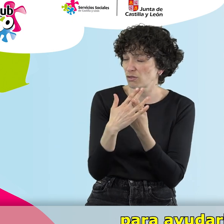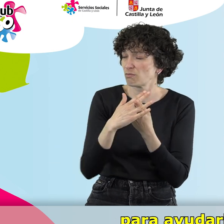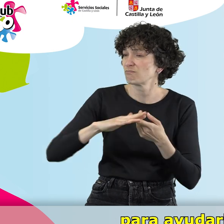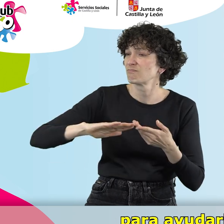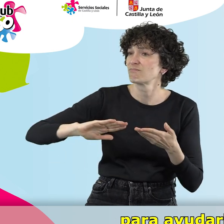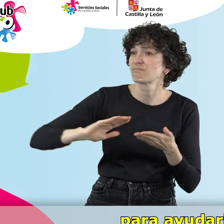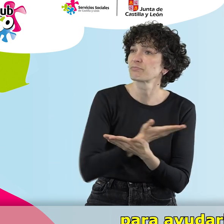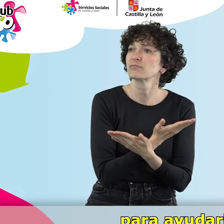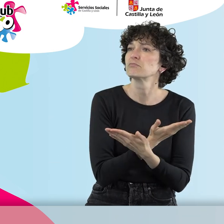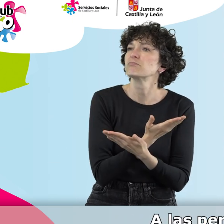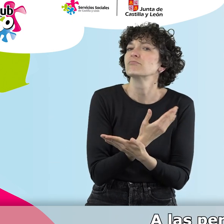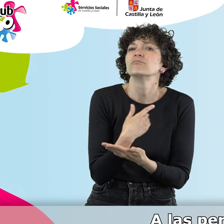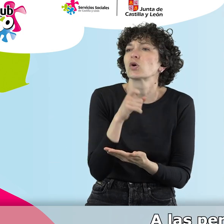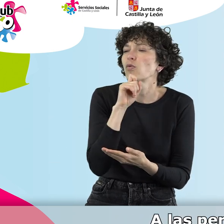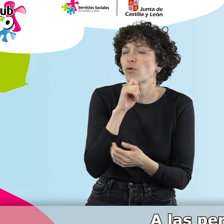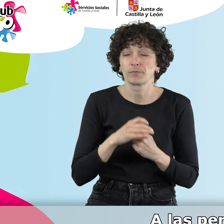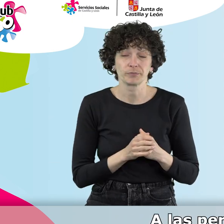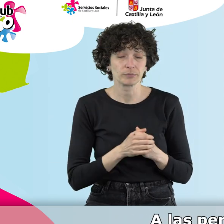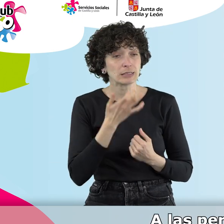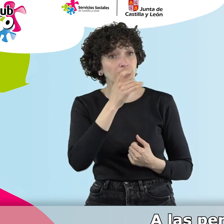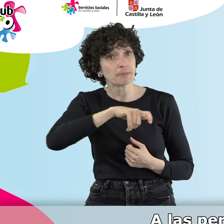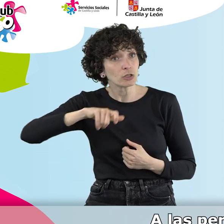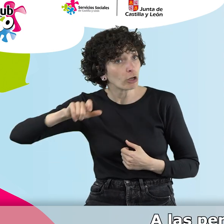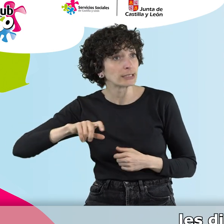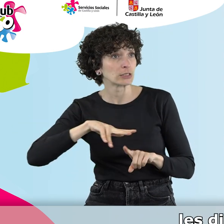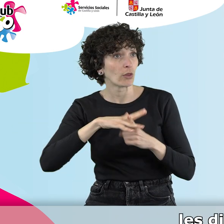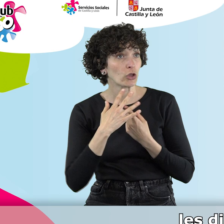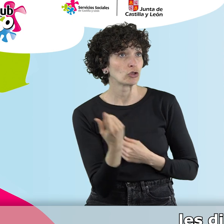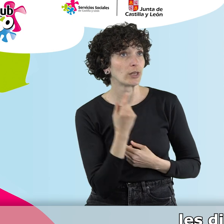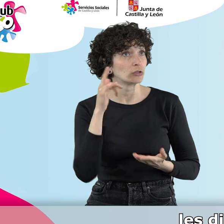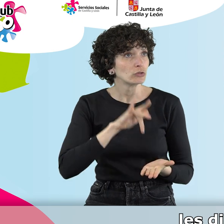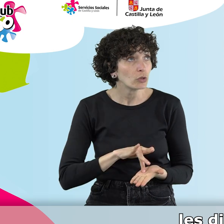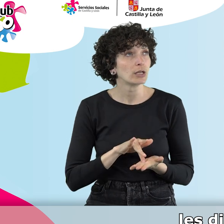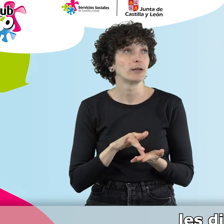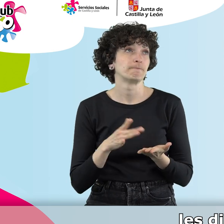esa situación, Javier? A las personas que están en situación de soledad les diría